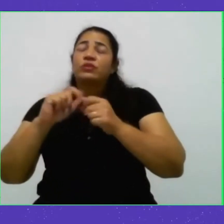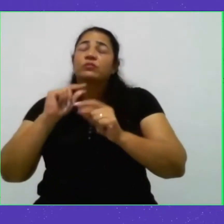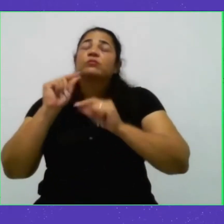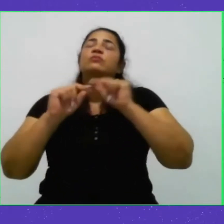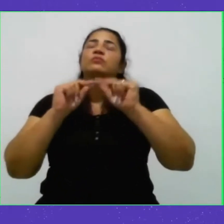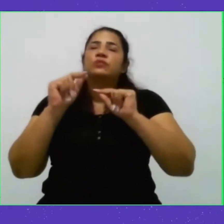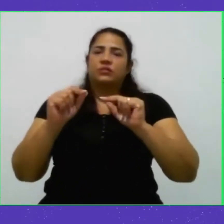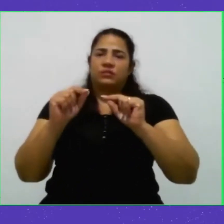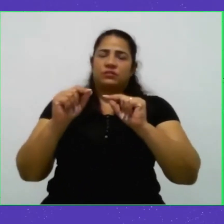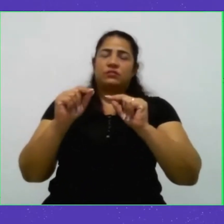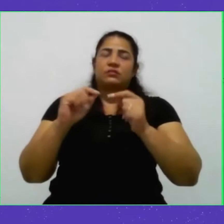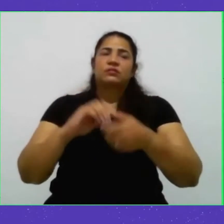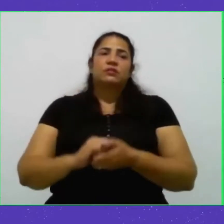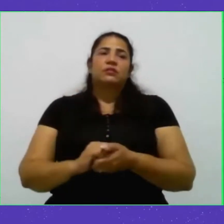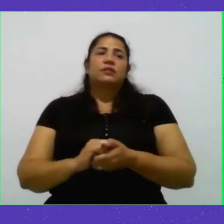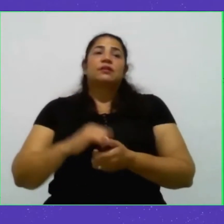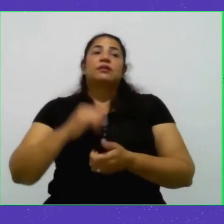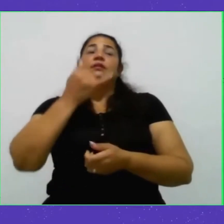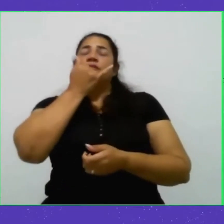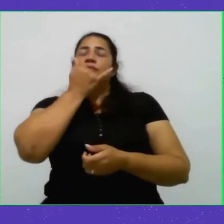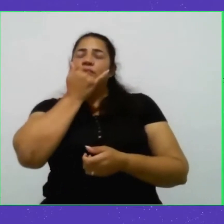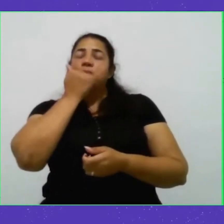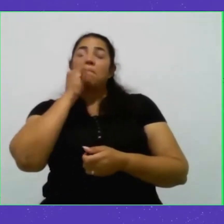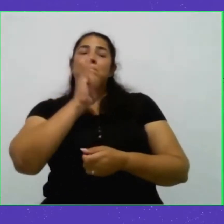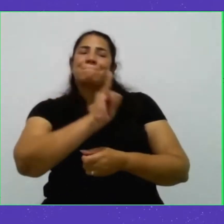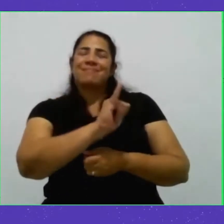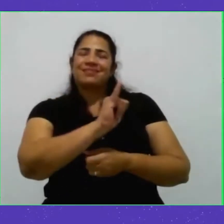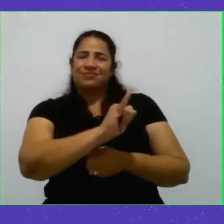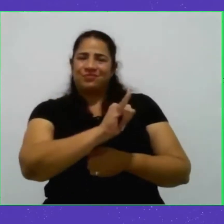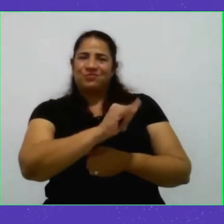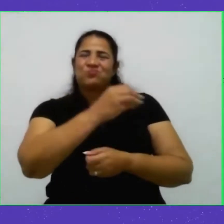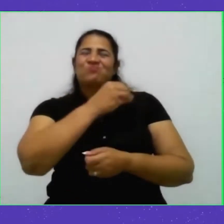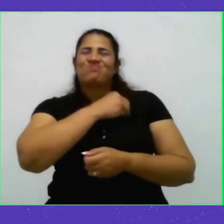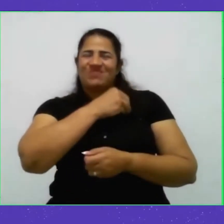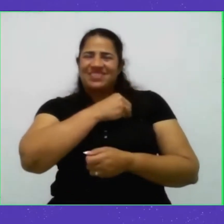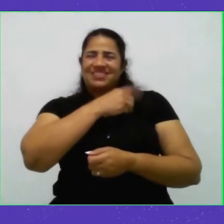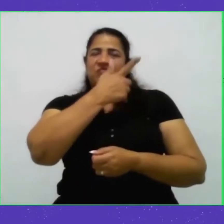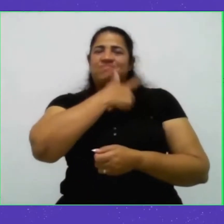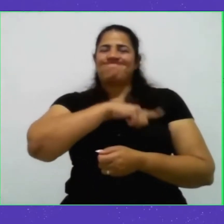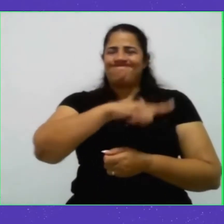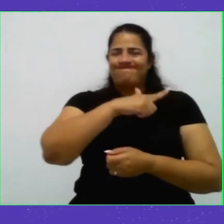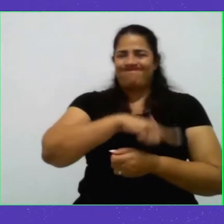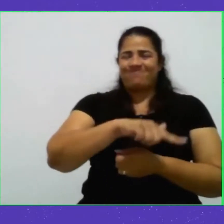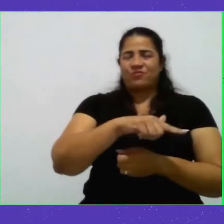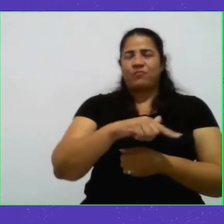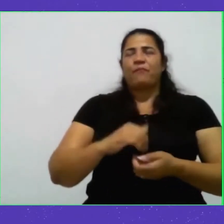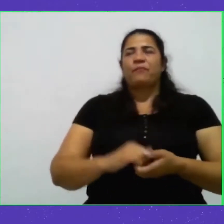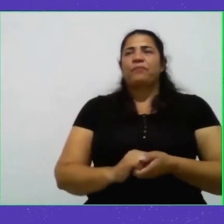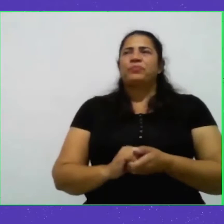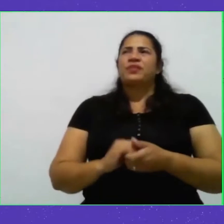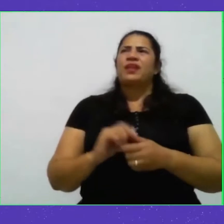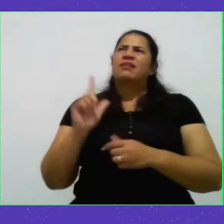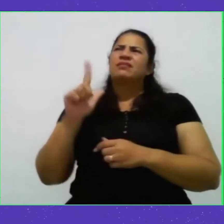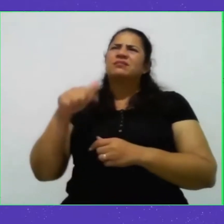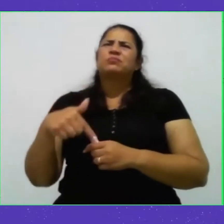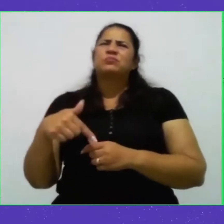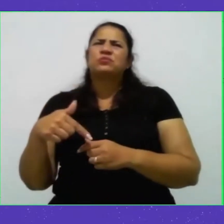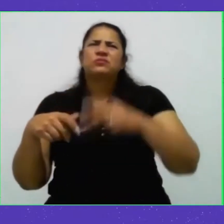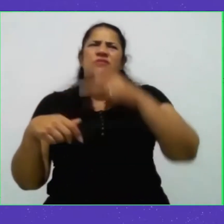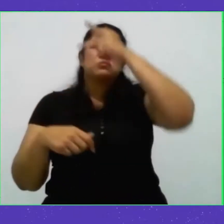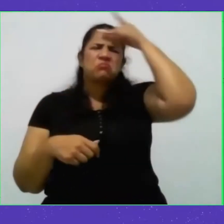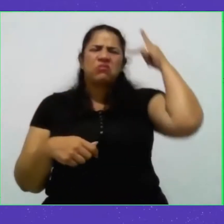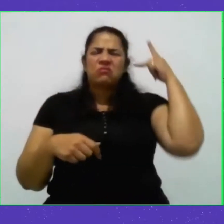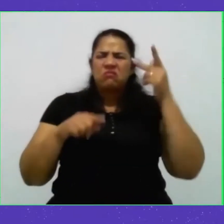assustado. Mas aí depois, as pessoas questionando: quem é ele? Que autoridade ele tem para fazer